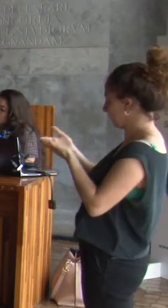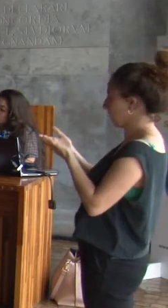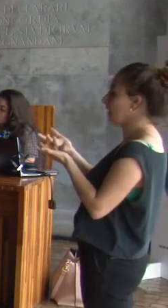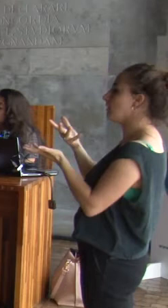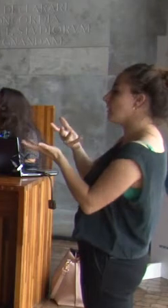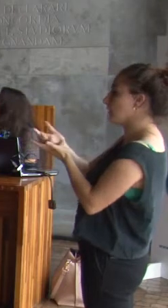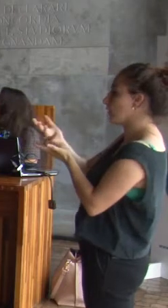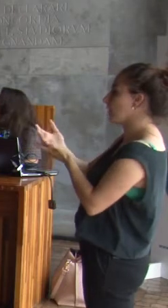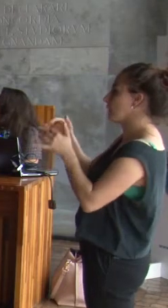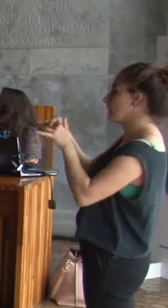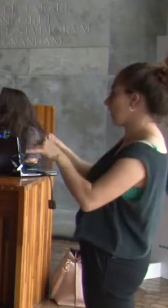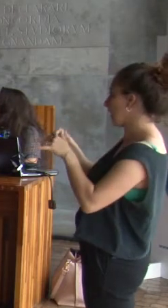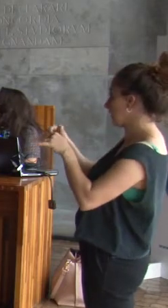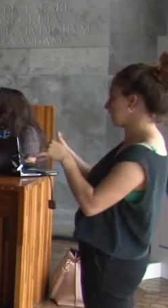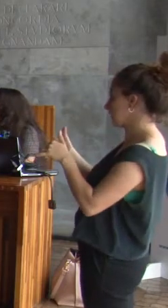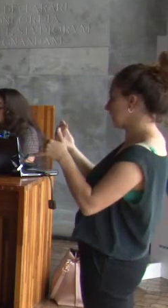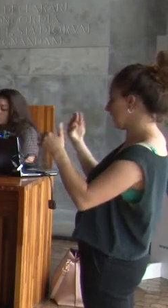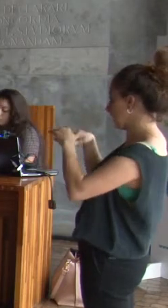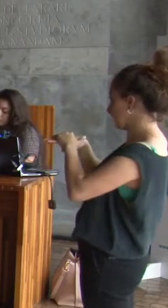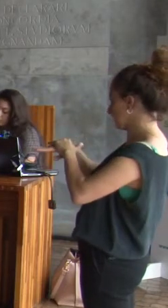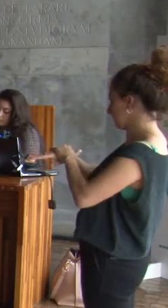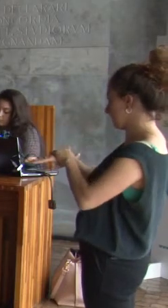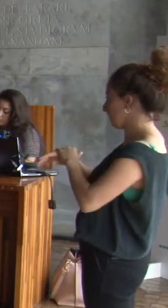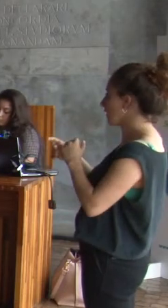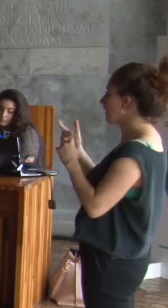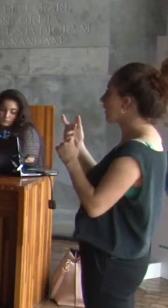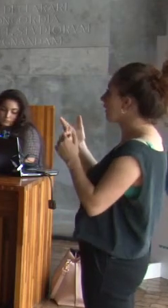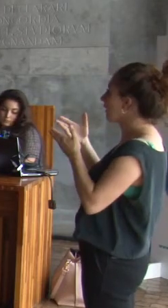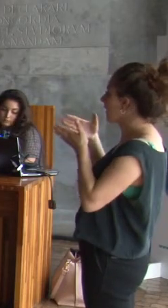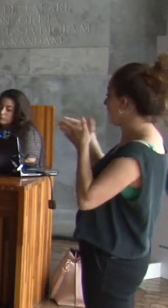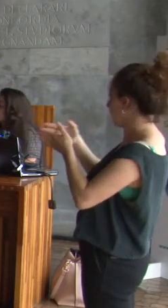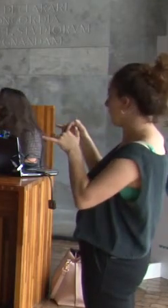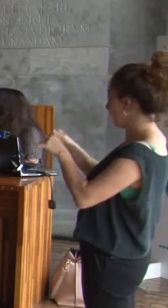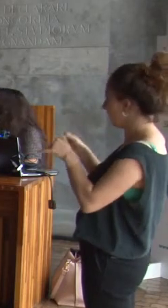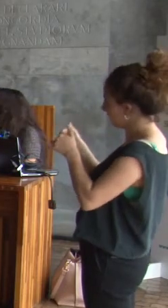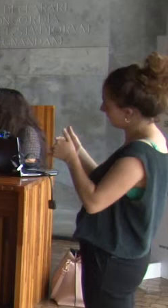la Venezia che non si vede, attraverso un giro nei canali dove